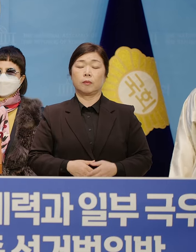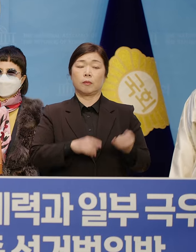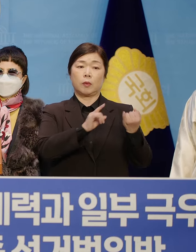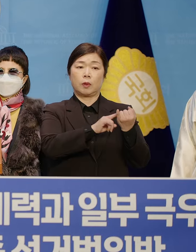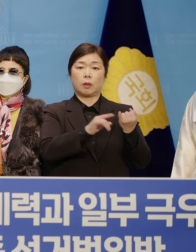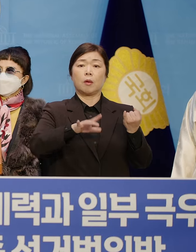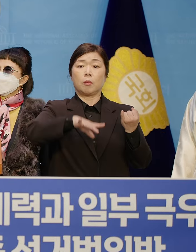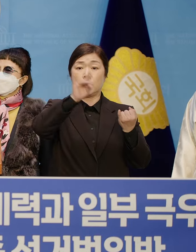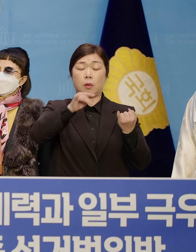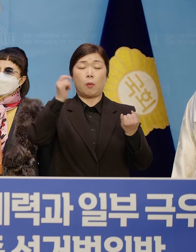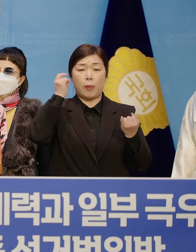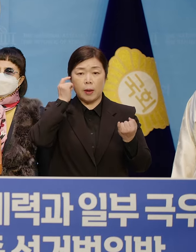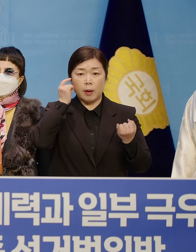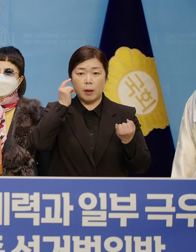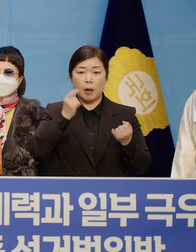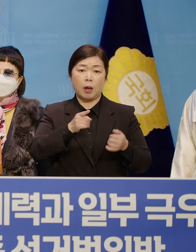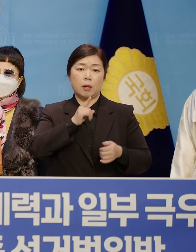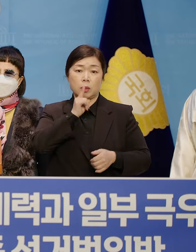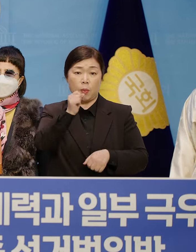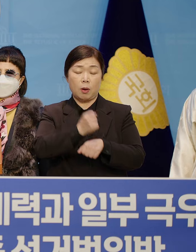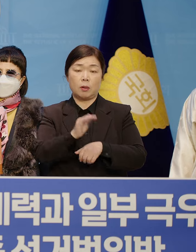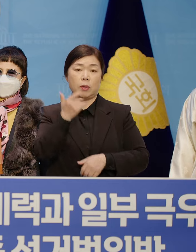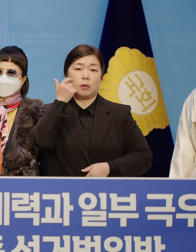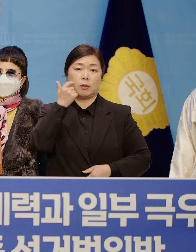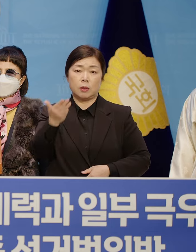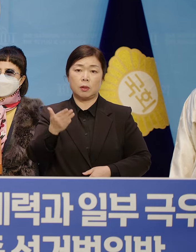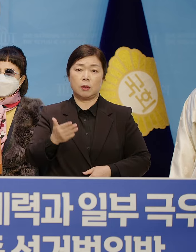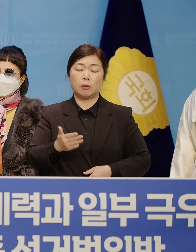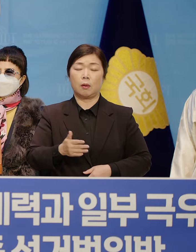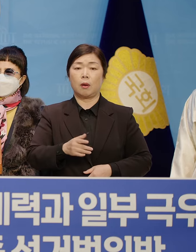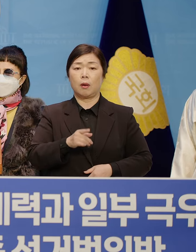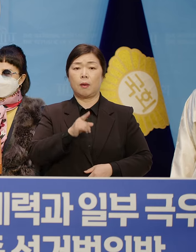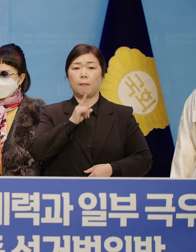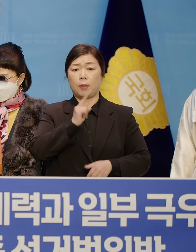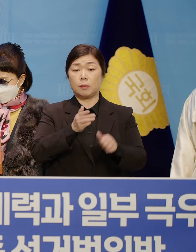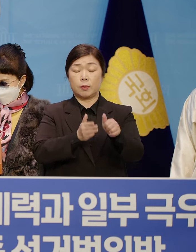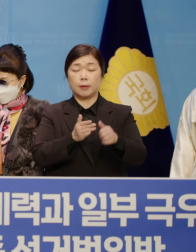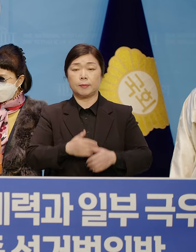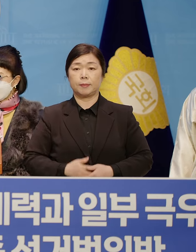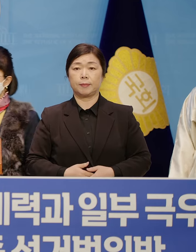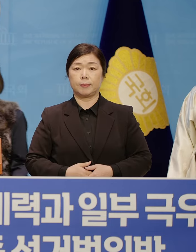먼저 왜 제보를 하게 됐는지 말씀을 먼저